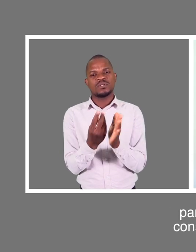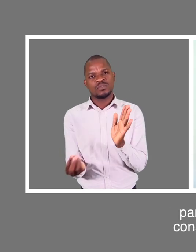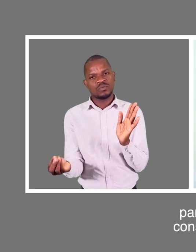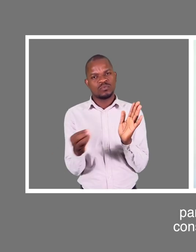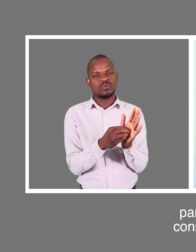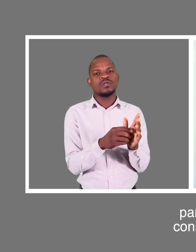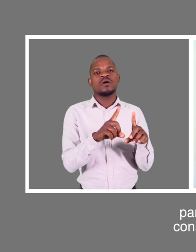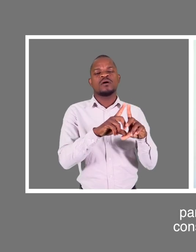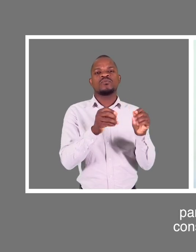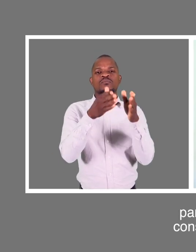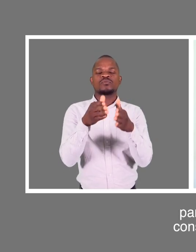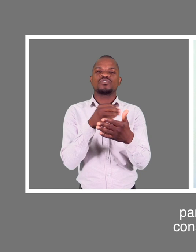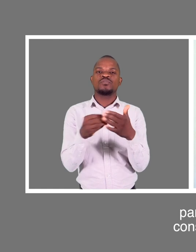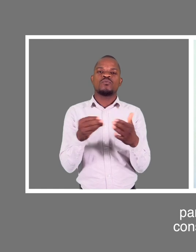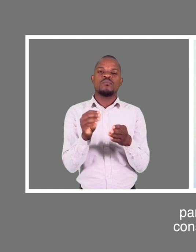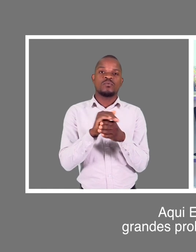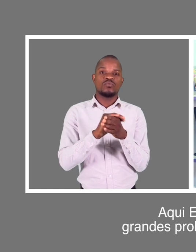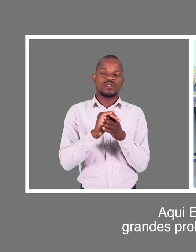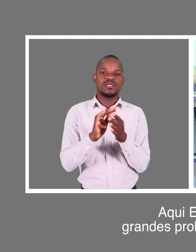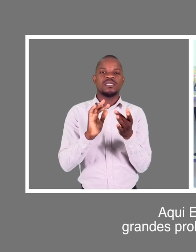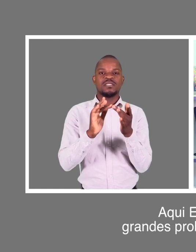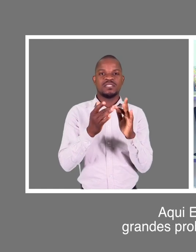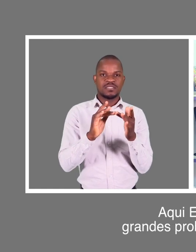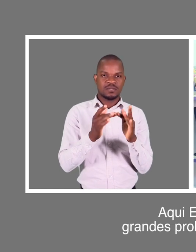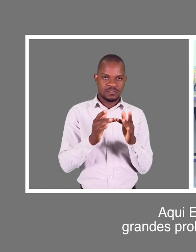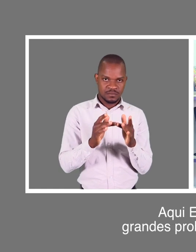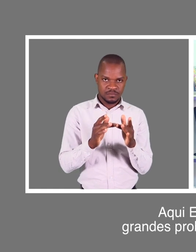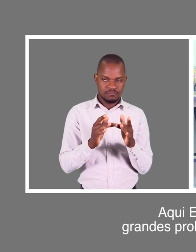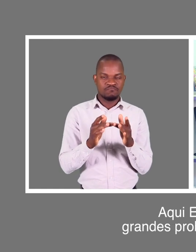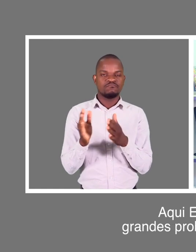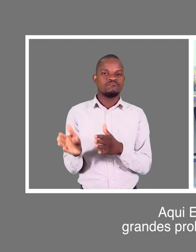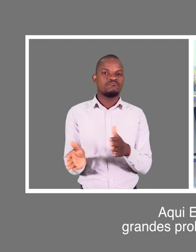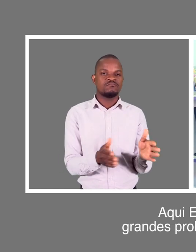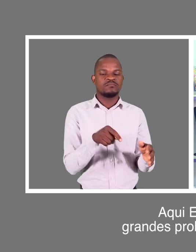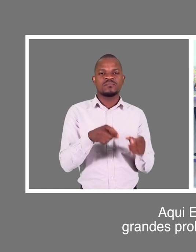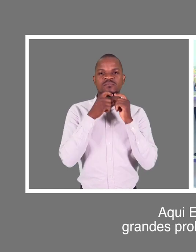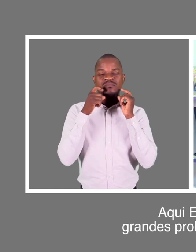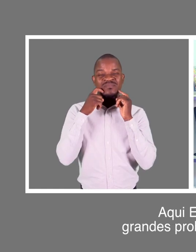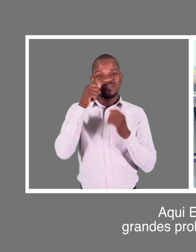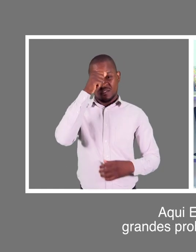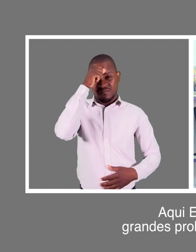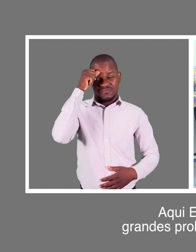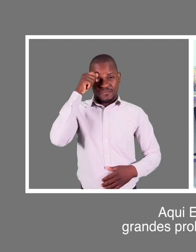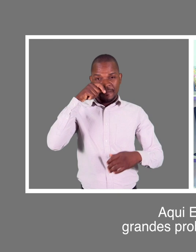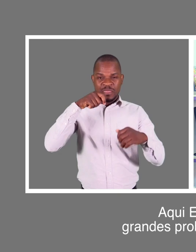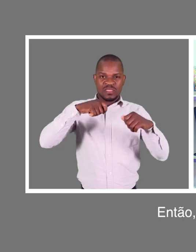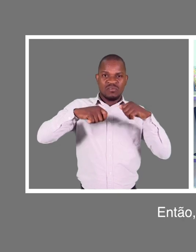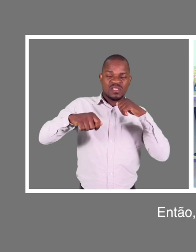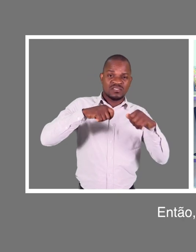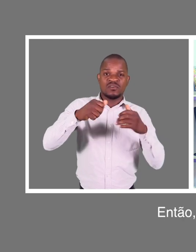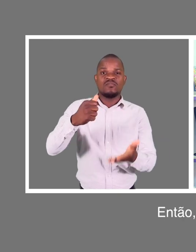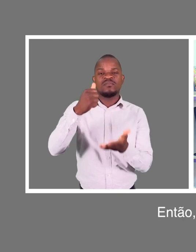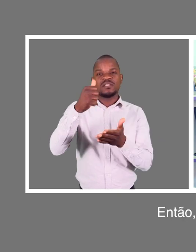para incluir também o consumidor eletrônico. Aqui em Moçambique, nós temos grandes problemas de gestão financeira.